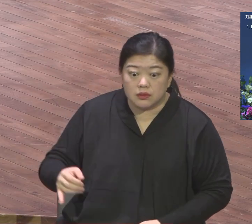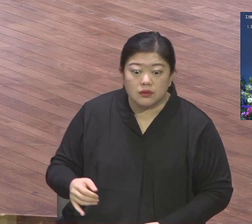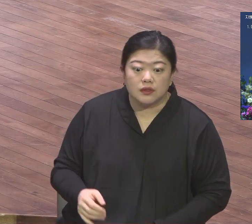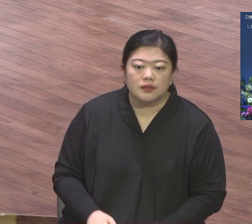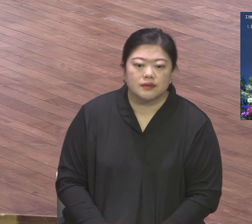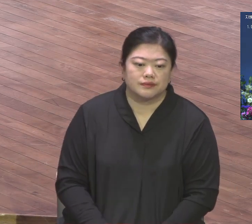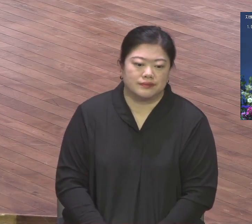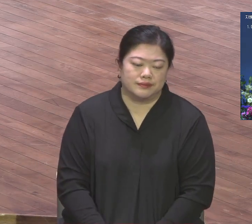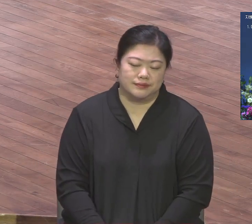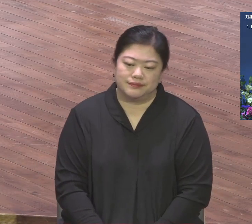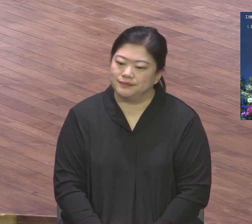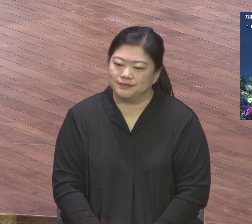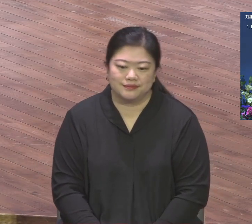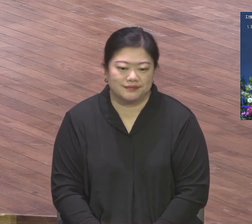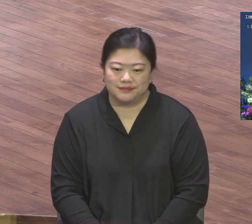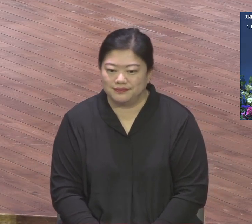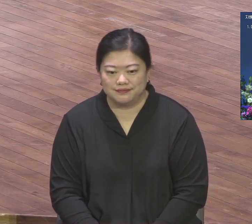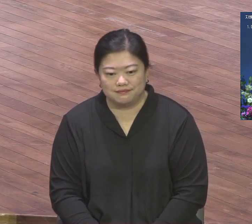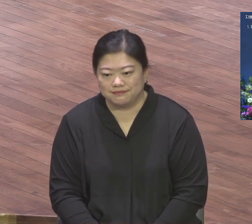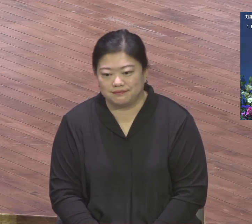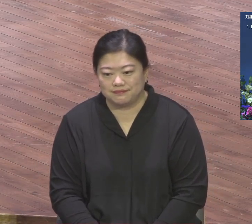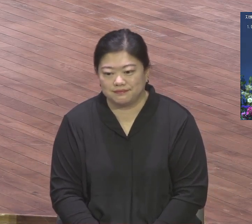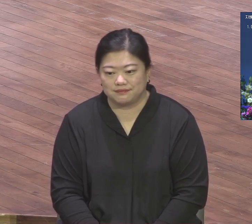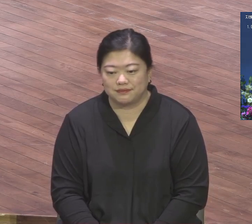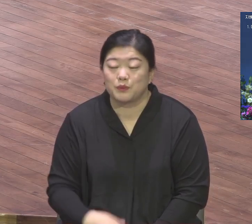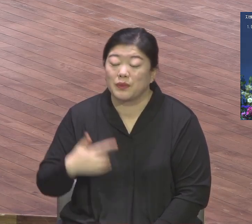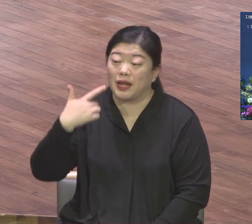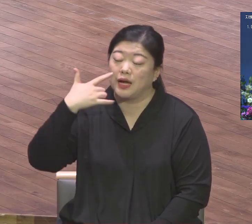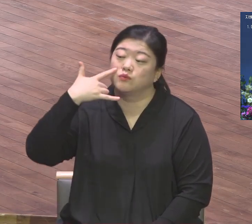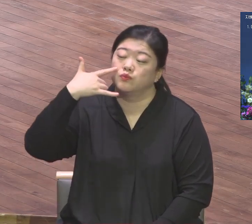내 아들아, 아비의 훈계를 들으며